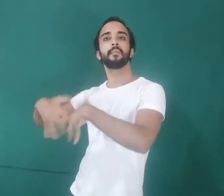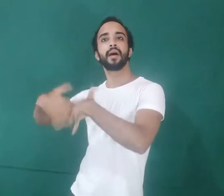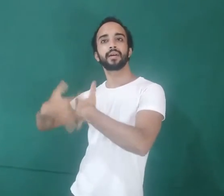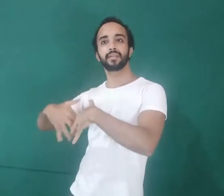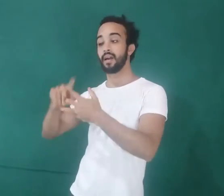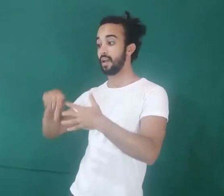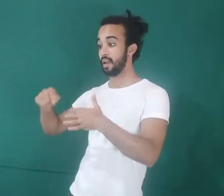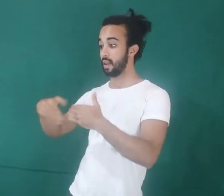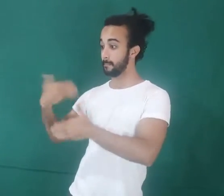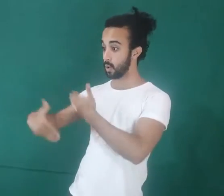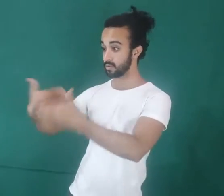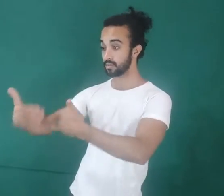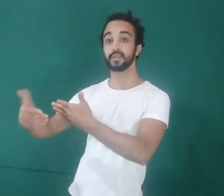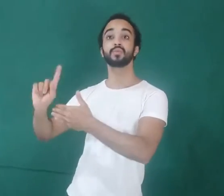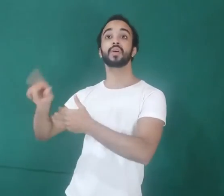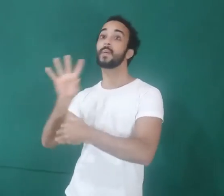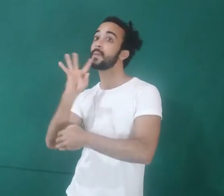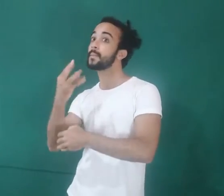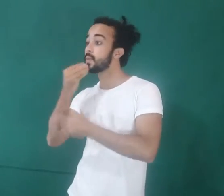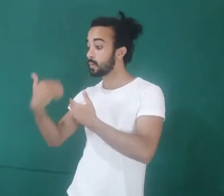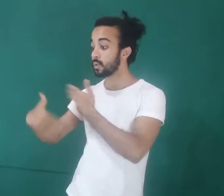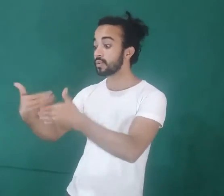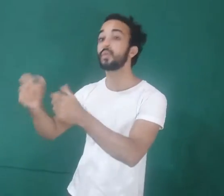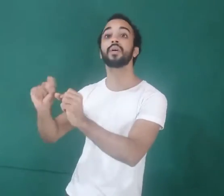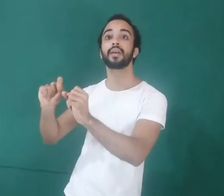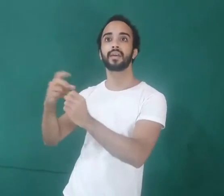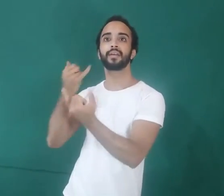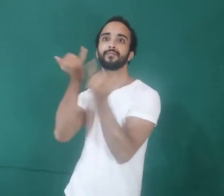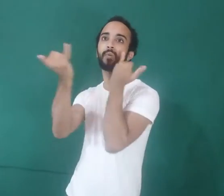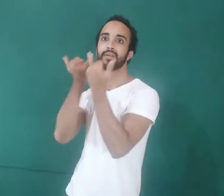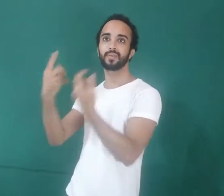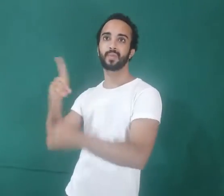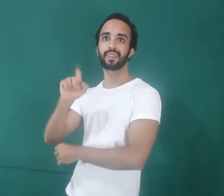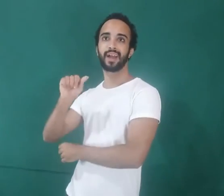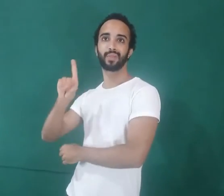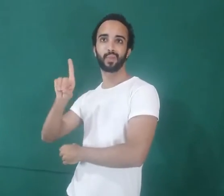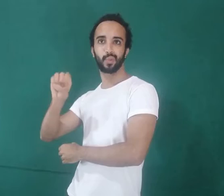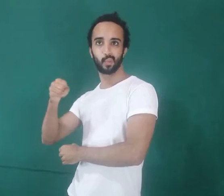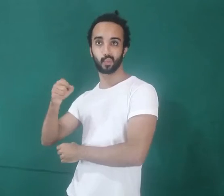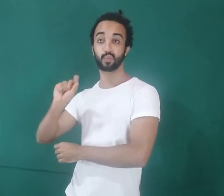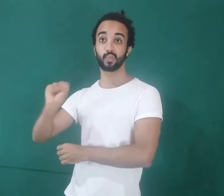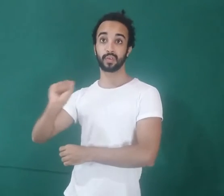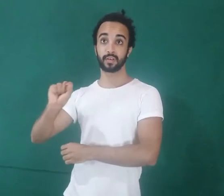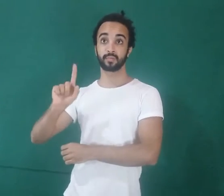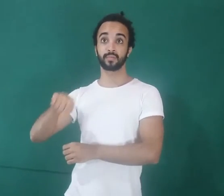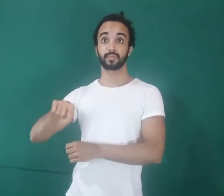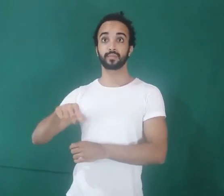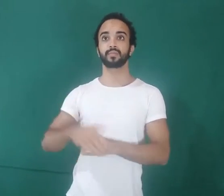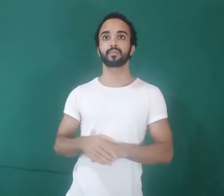E dados são os definidores do mundo digital. A capacidade digital de multiplicar, de processar, a gente não tem.